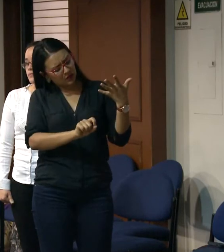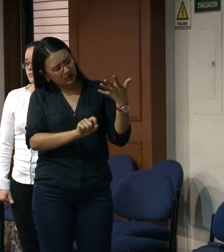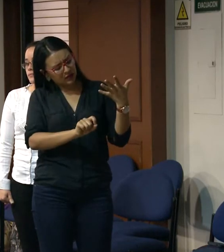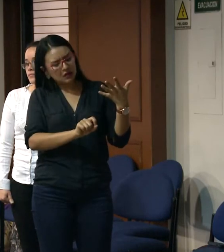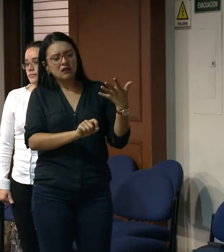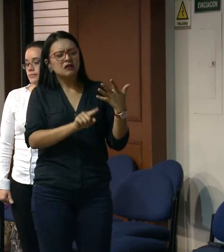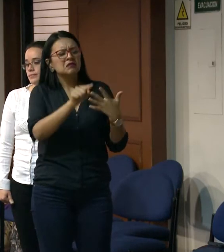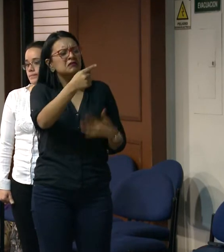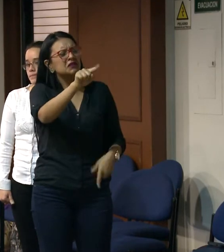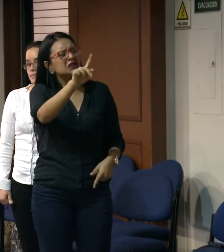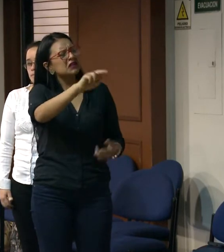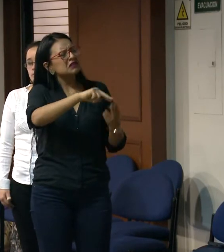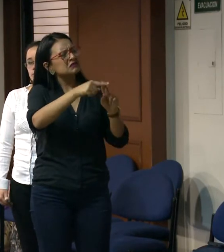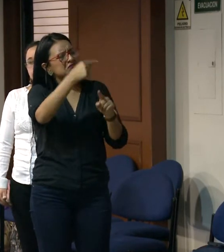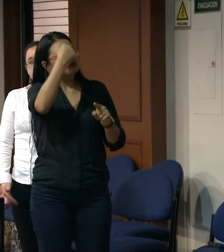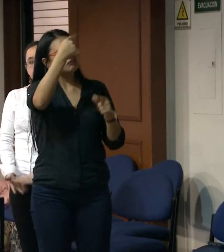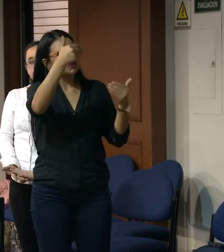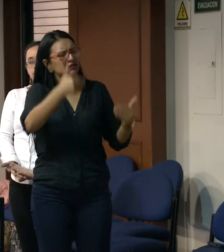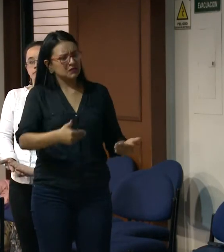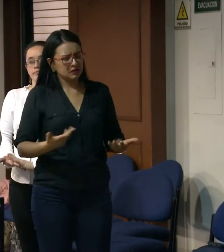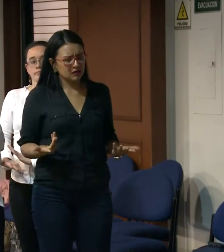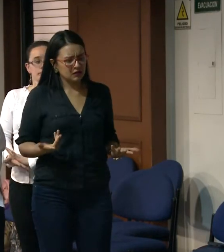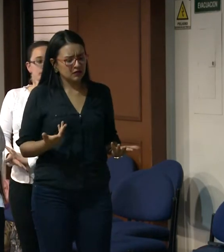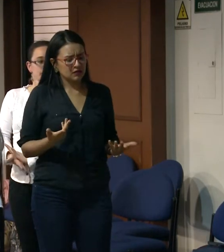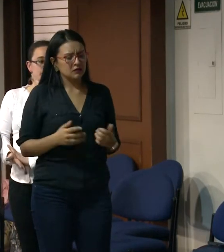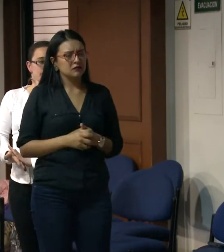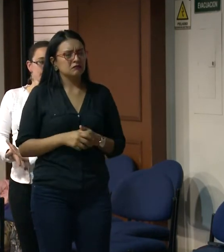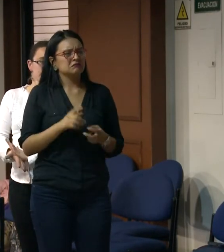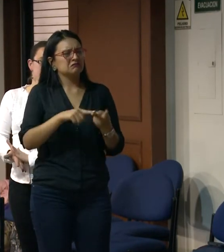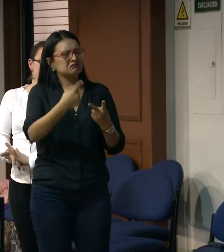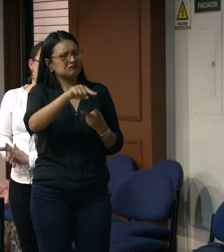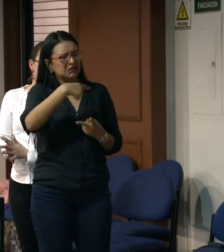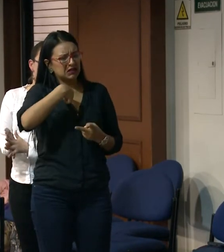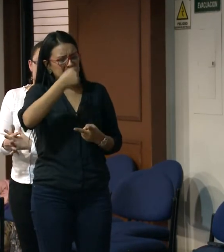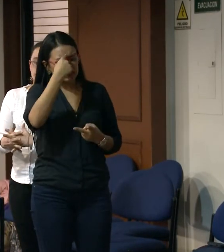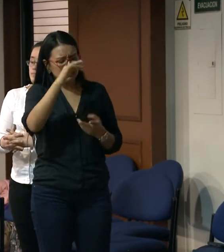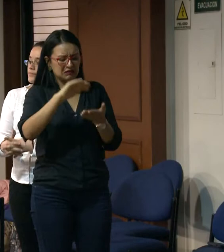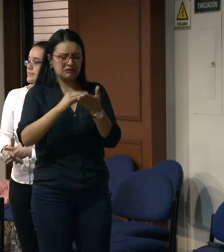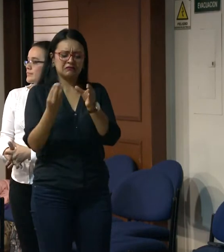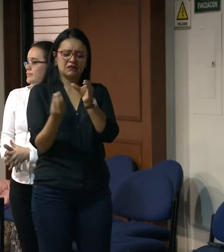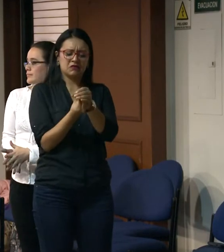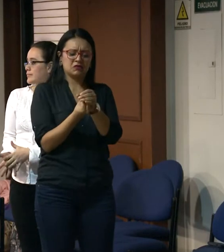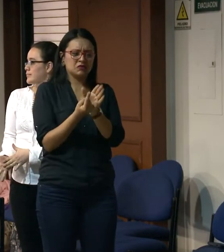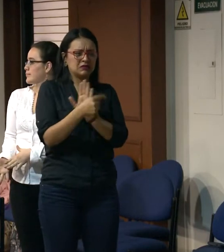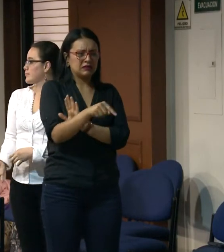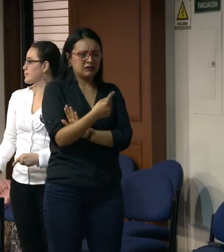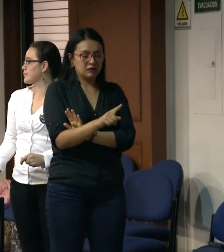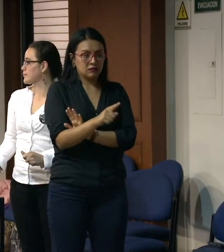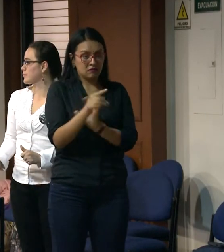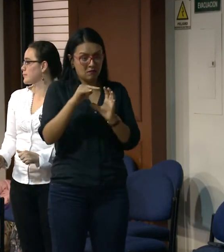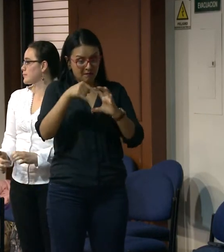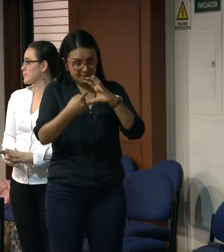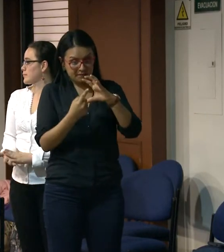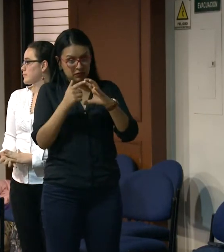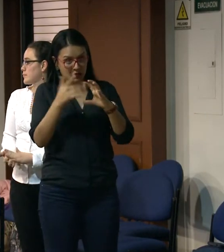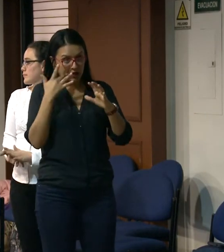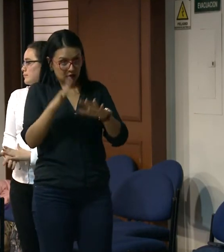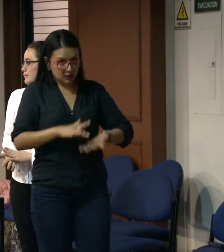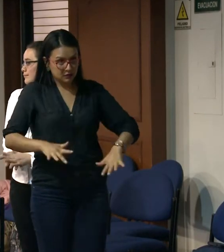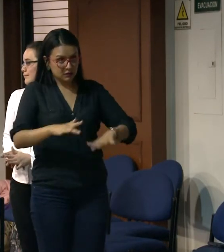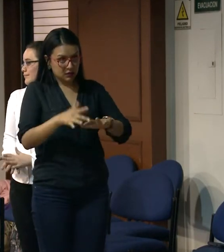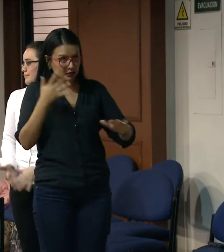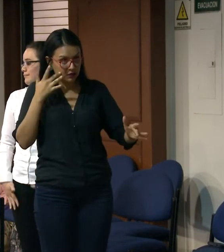para ellos qué es esto de la discapacidad, qué entendían por la discapacidad, qué entendían por la inclusión, si el Planetario era un